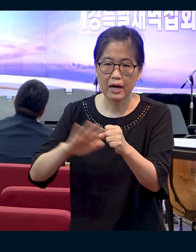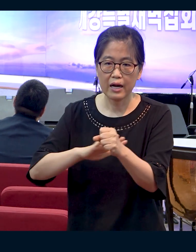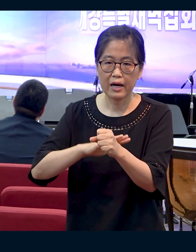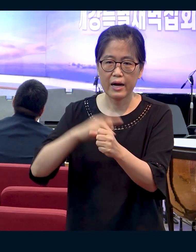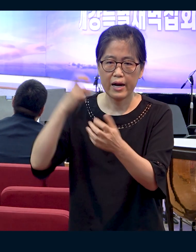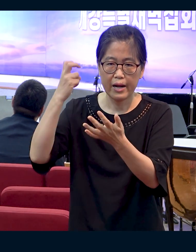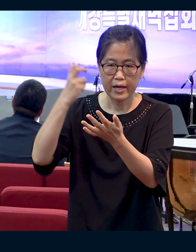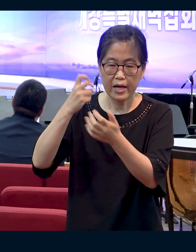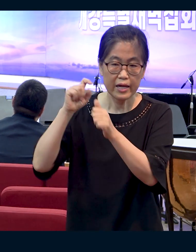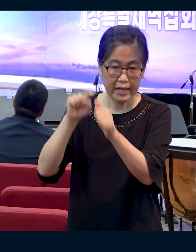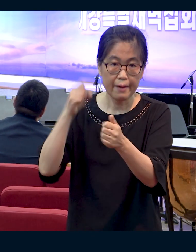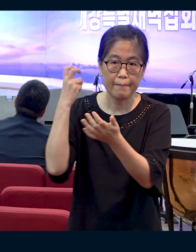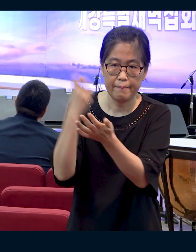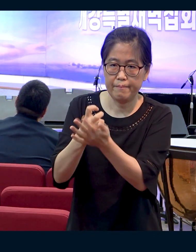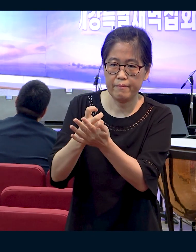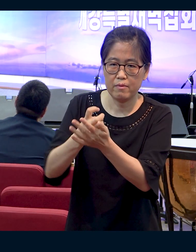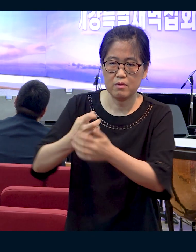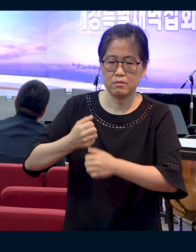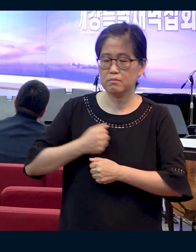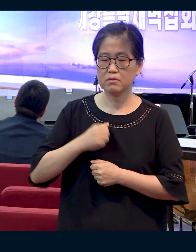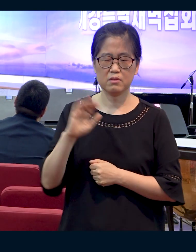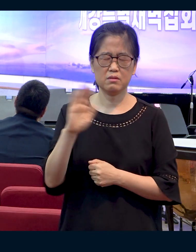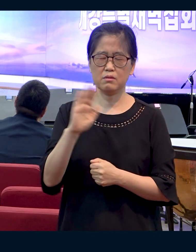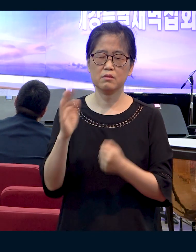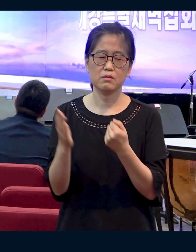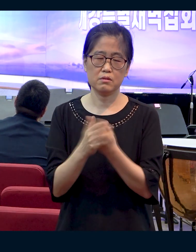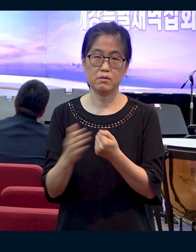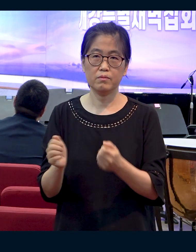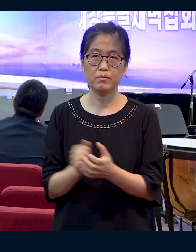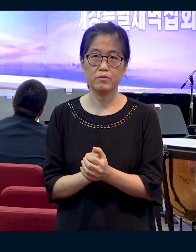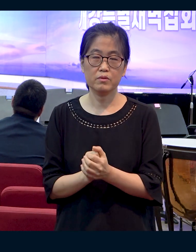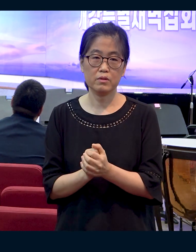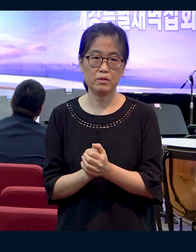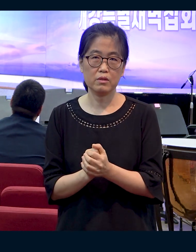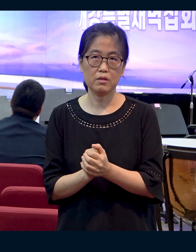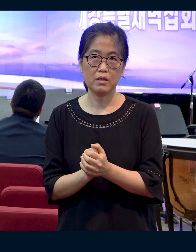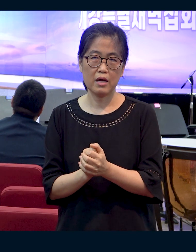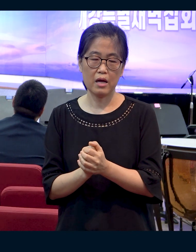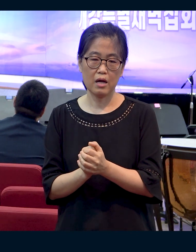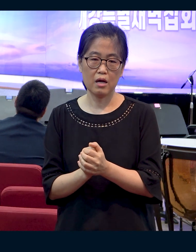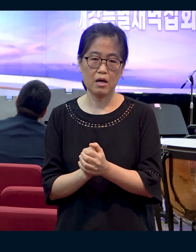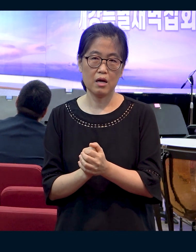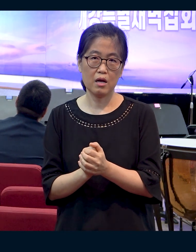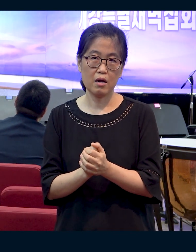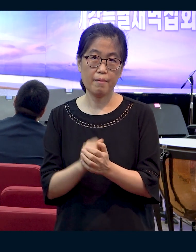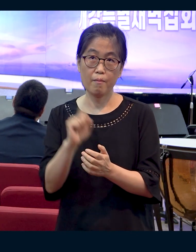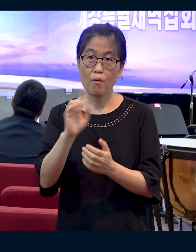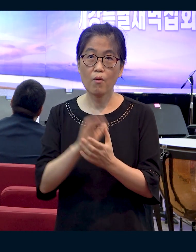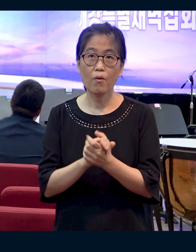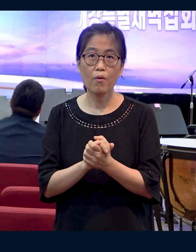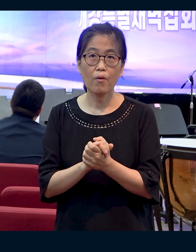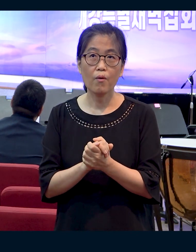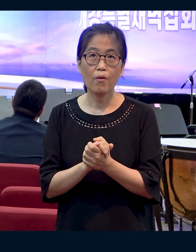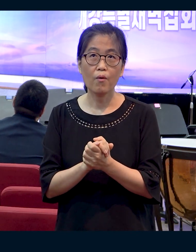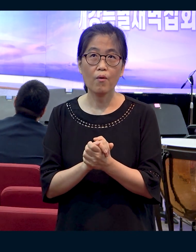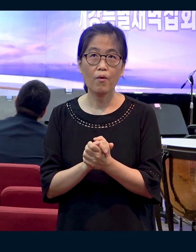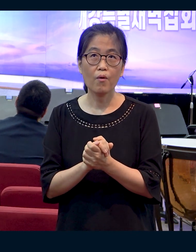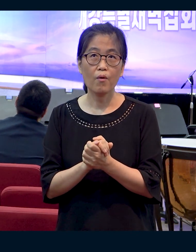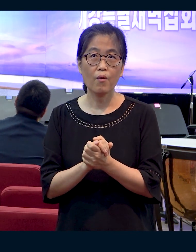사랑의 계명을 지키지 않았기 때문에. 그래서 책망을 들은 거예요. 어느 정도 무서운